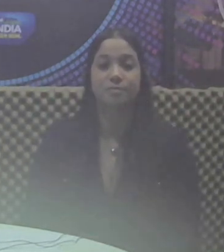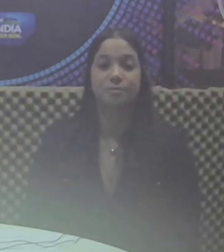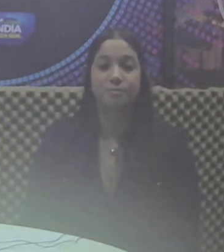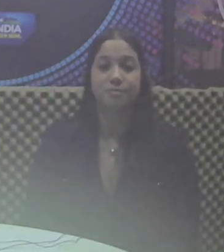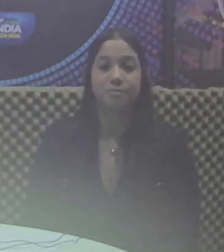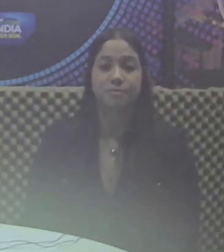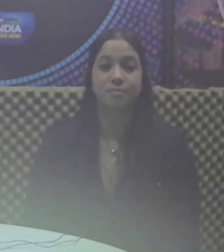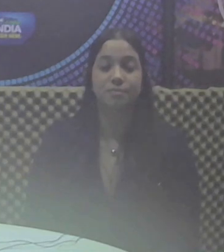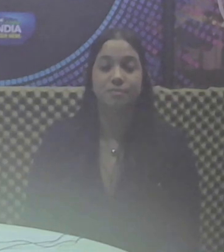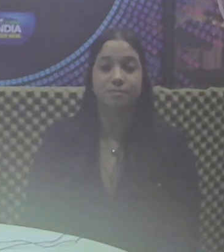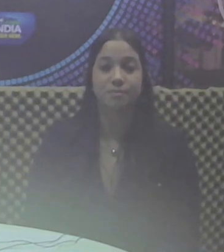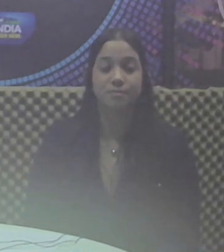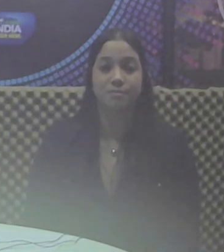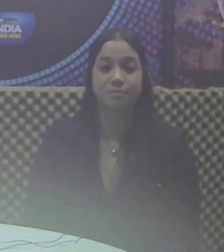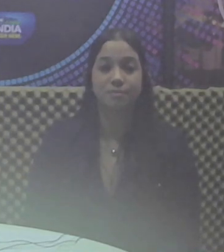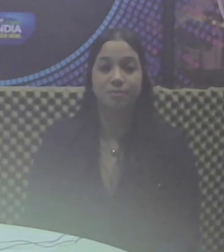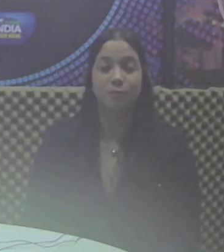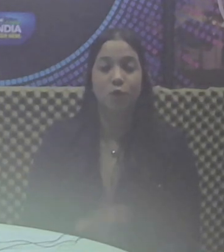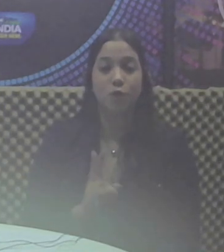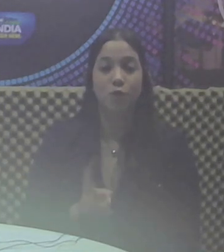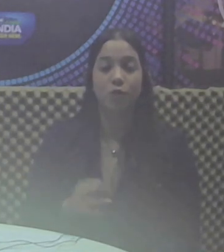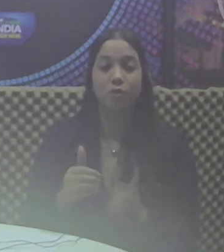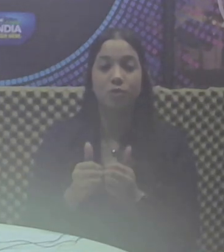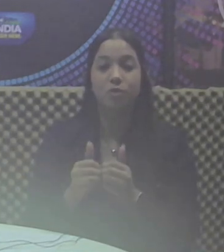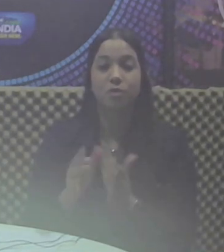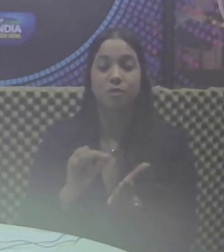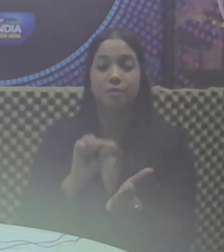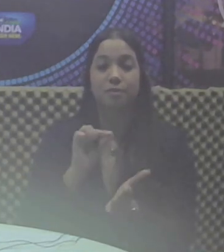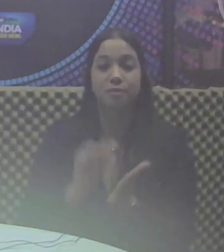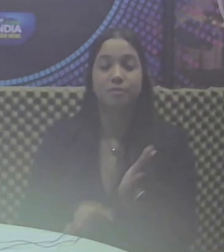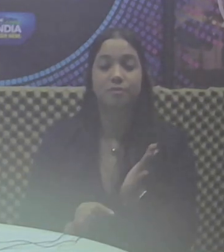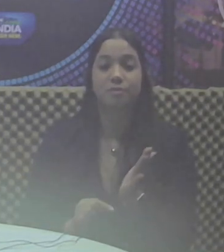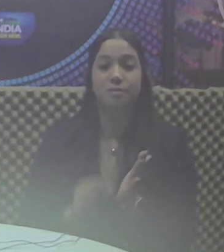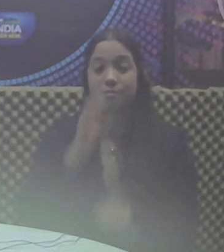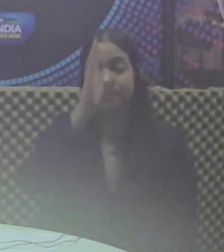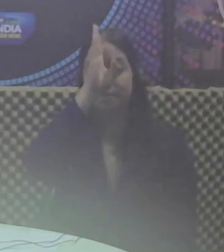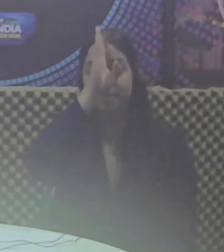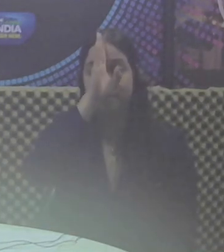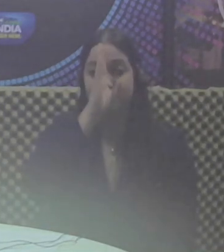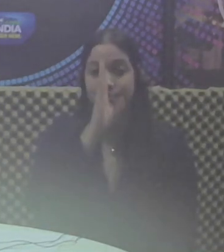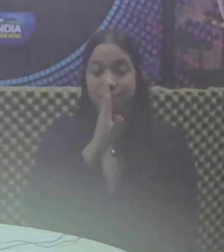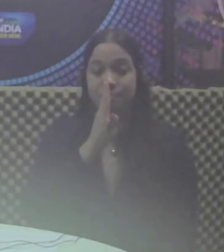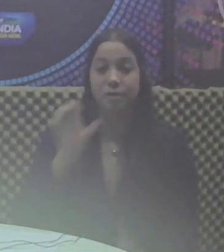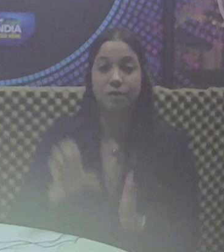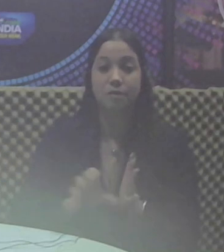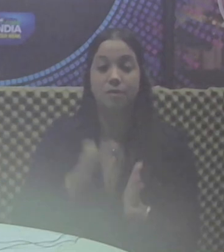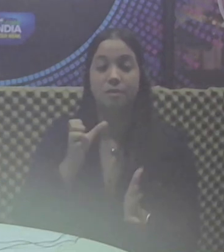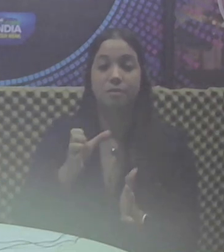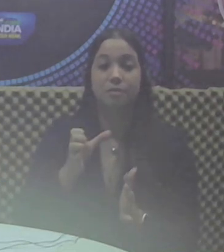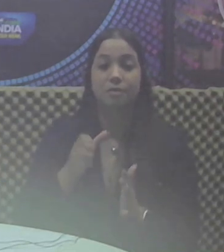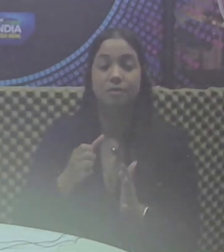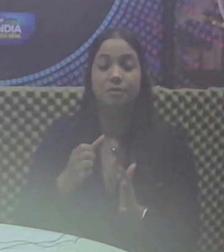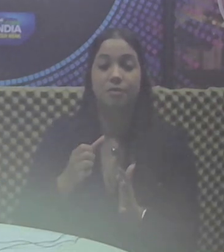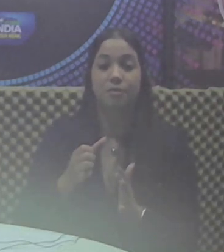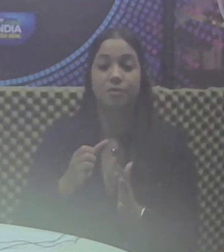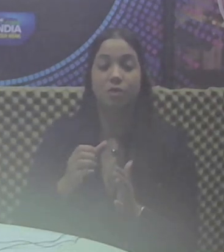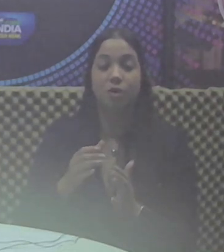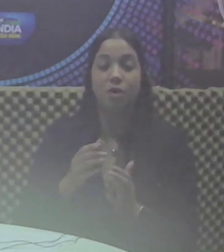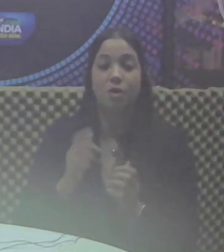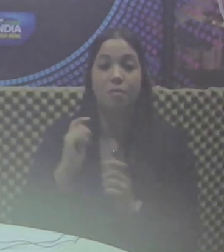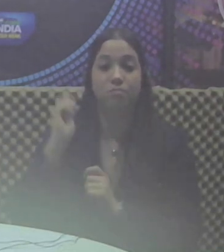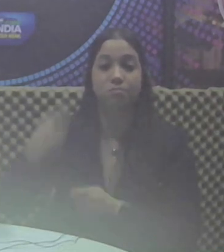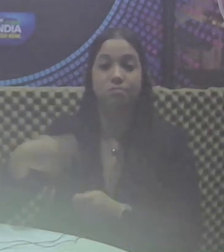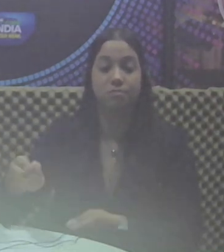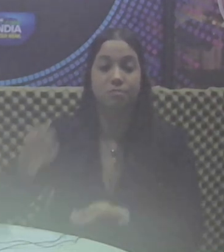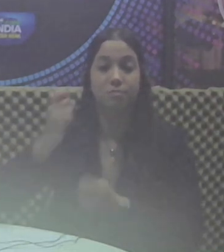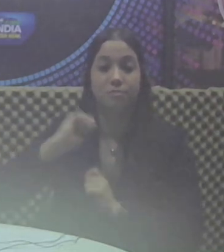notícias. Continuam abertas as inscrições gratuitas para a primeira etapa do primeiro circuito de pesca